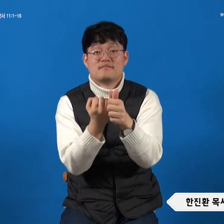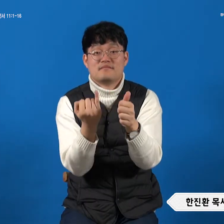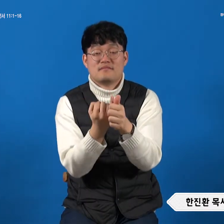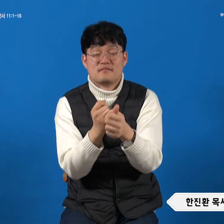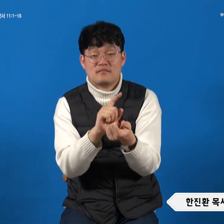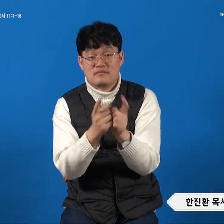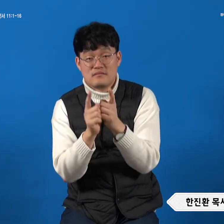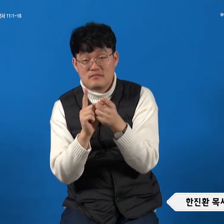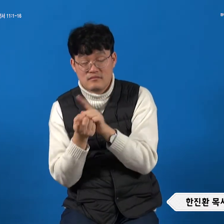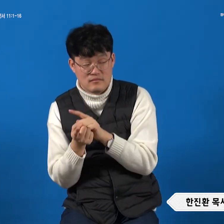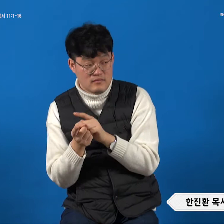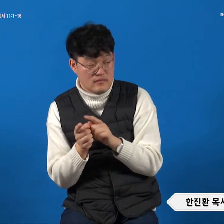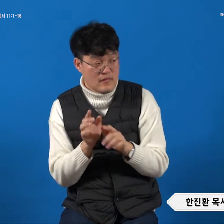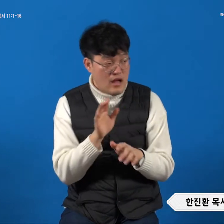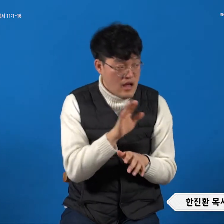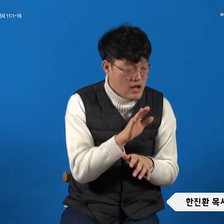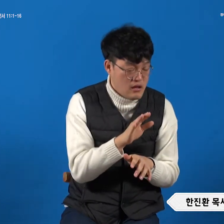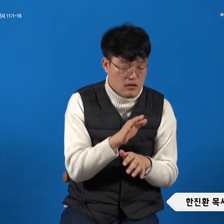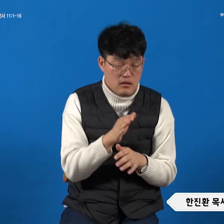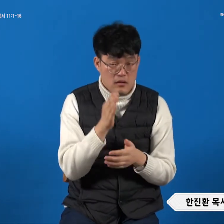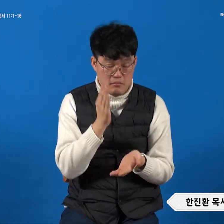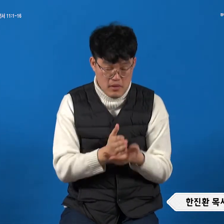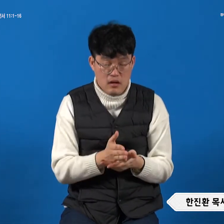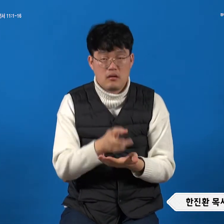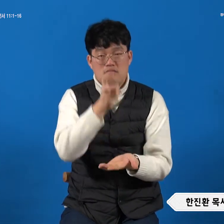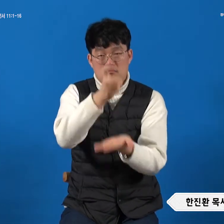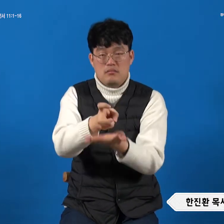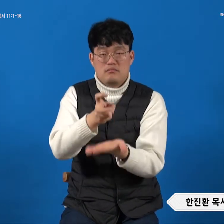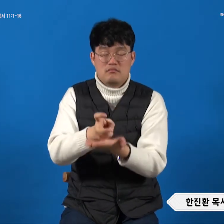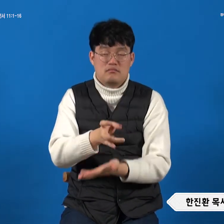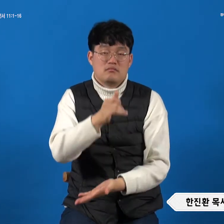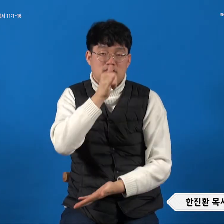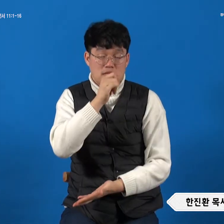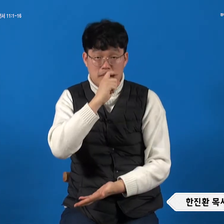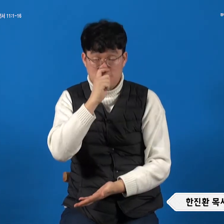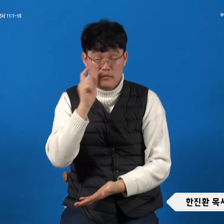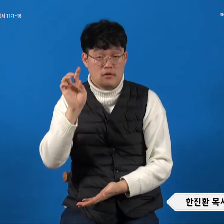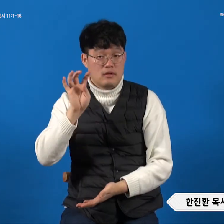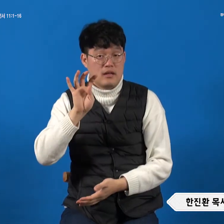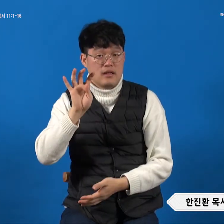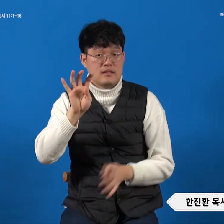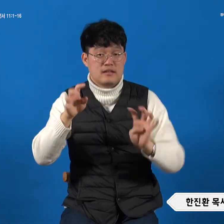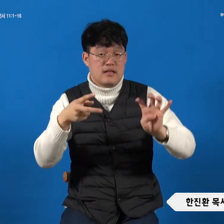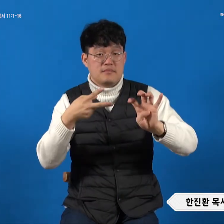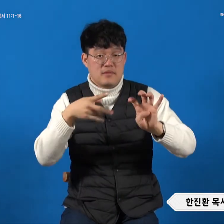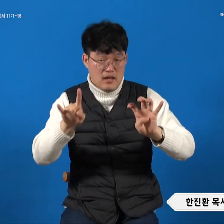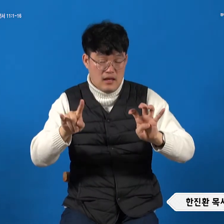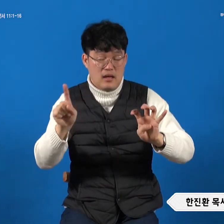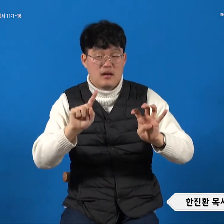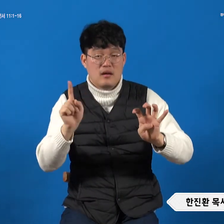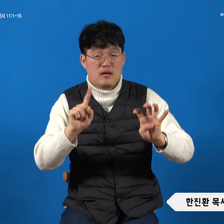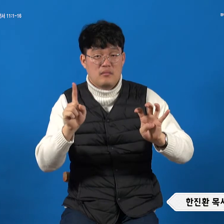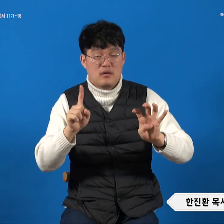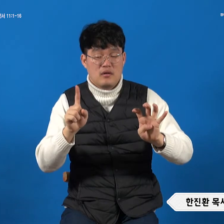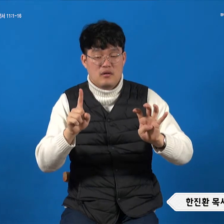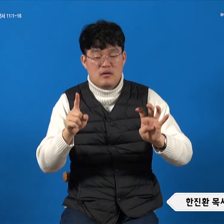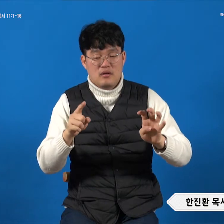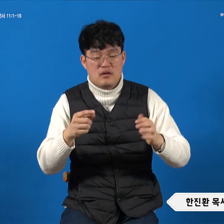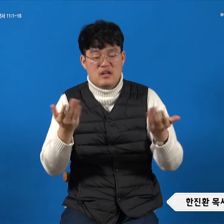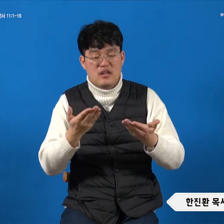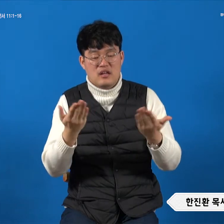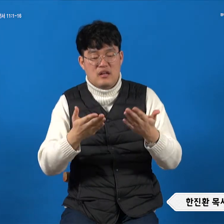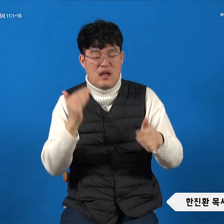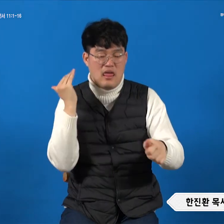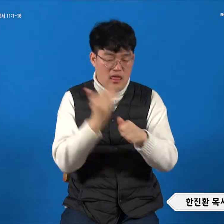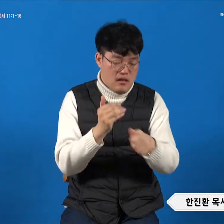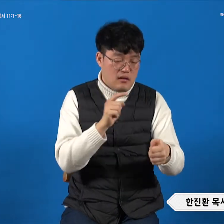부부간에도 영린을 건드리면 안 됩니다. 어떤 40대 실직자는 부부간에 불화가 심해가지고 그래서